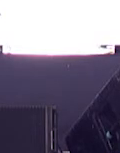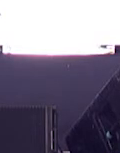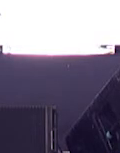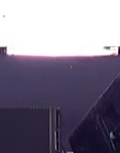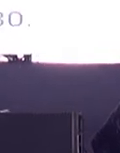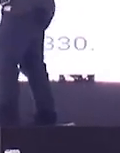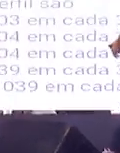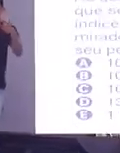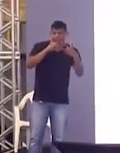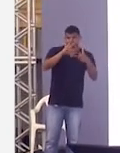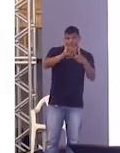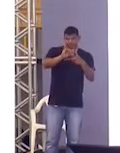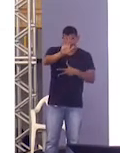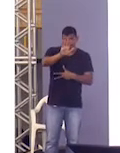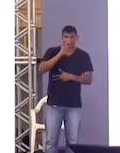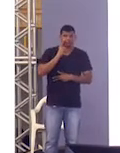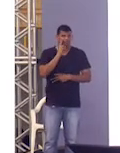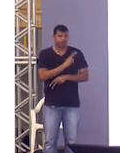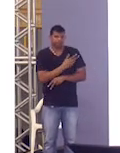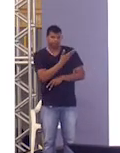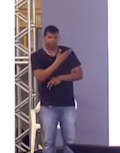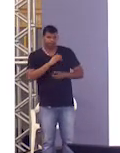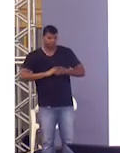vendo. Beleza?